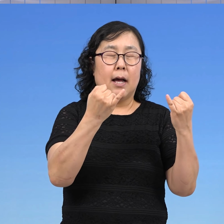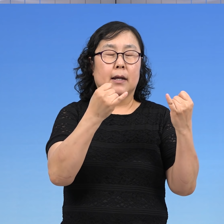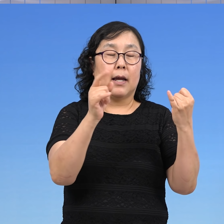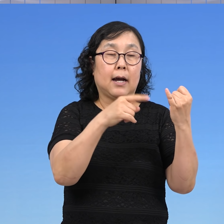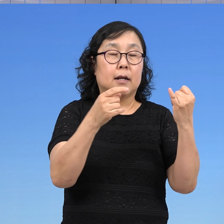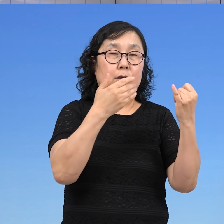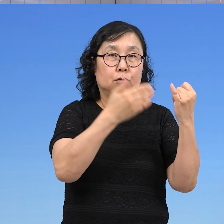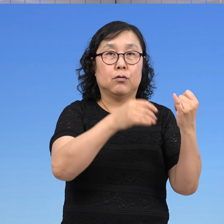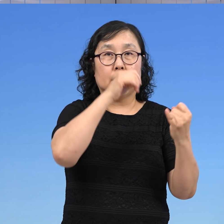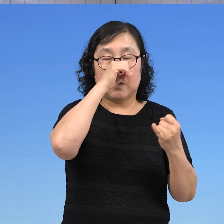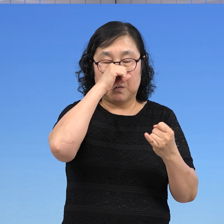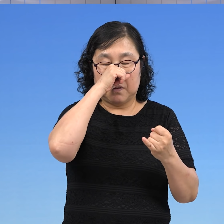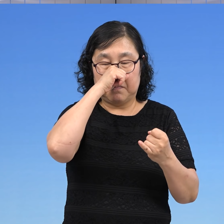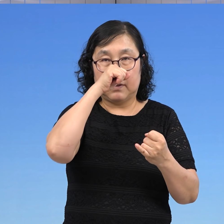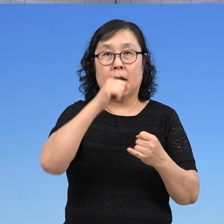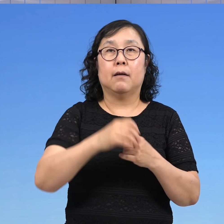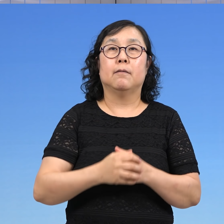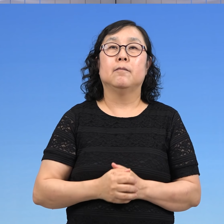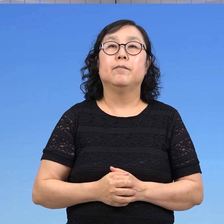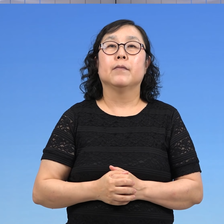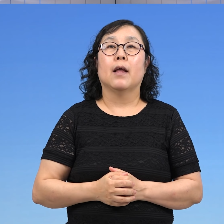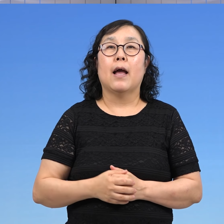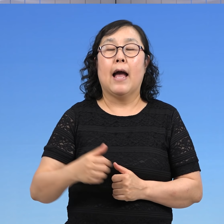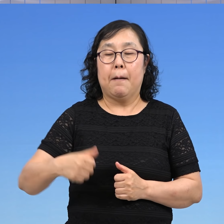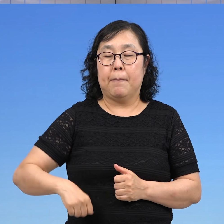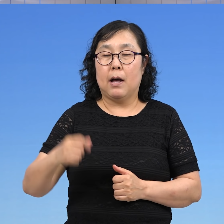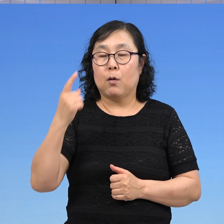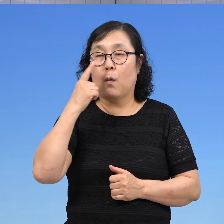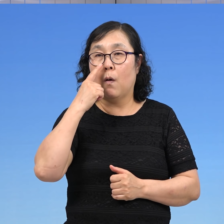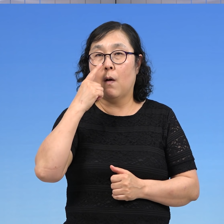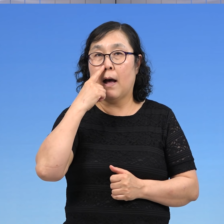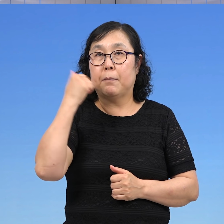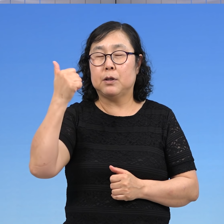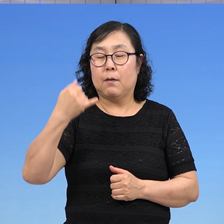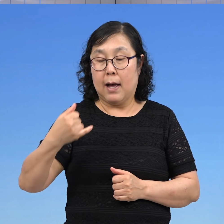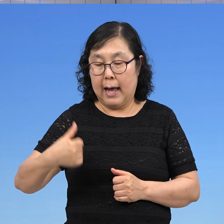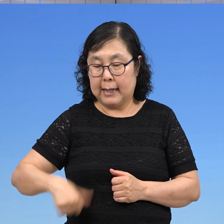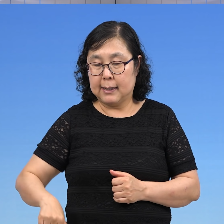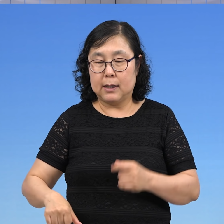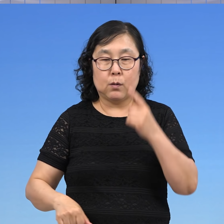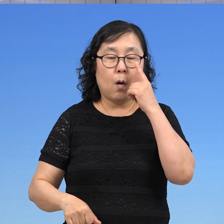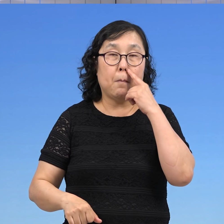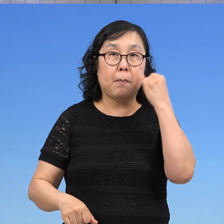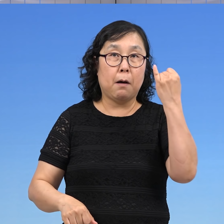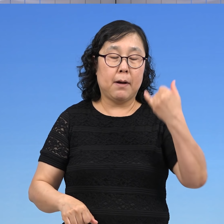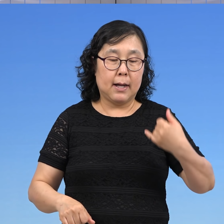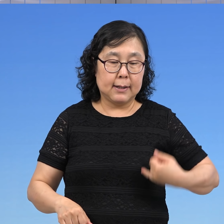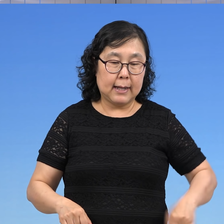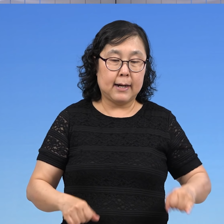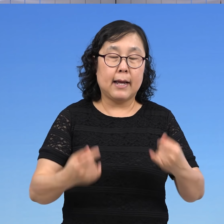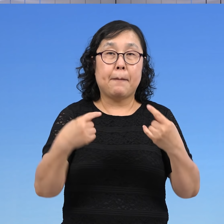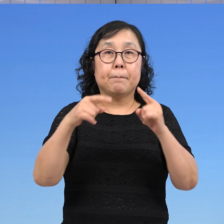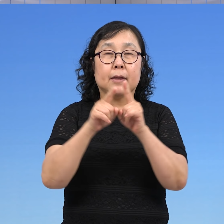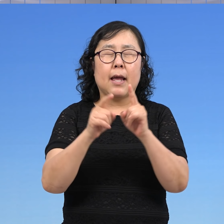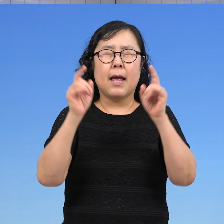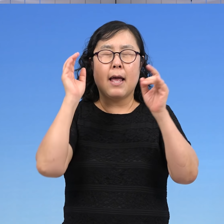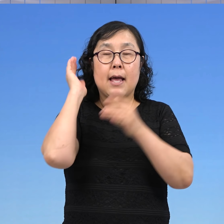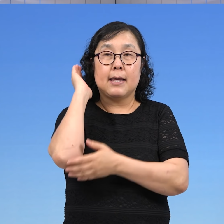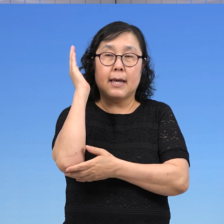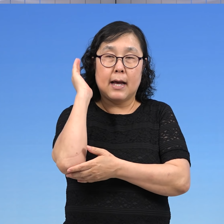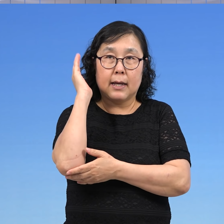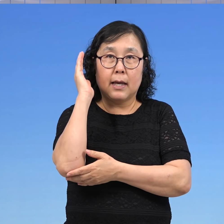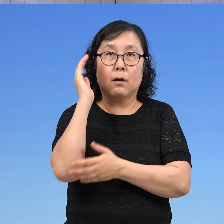효과가 있다 이야기합니다 그래서 이런 책을 가지고 아빠와 아들이 또 엄마와 딸이 함께 이야기하고